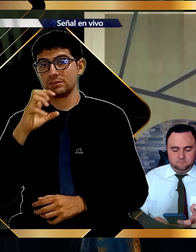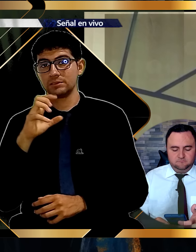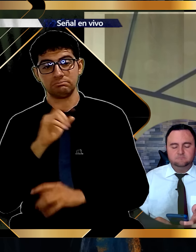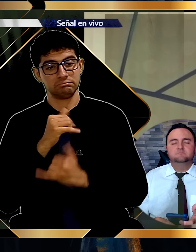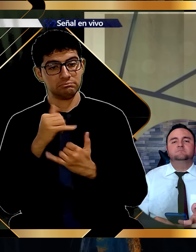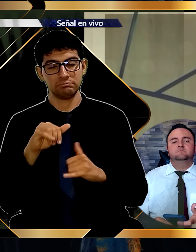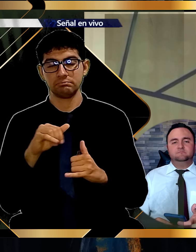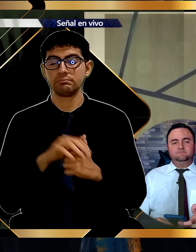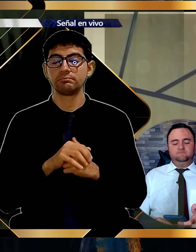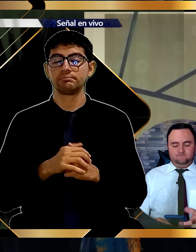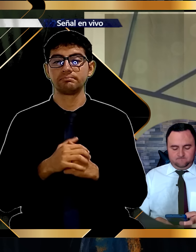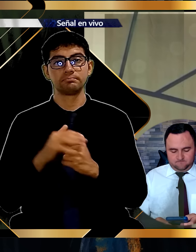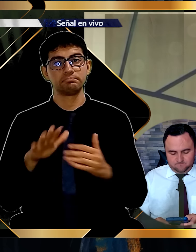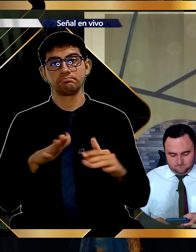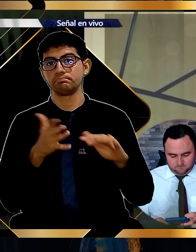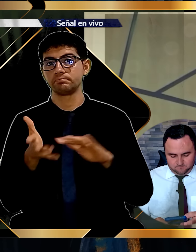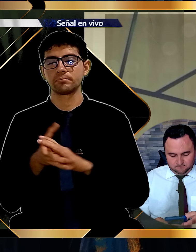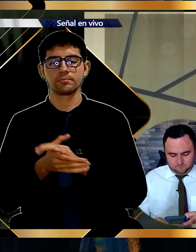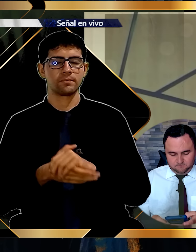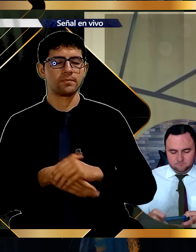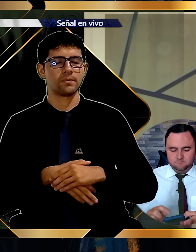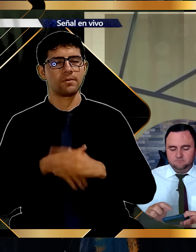Pero no le tocó a Dios ni un minuto.